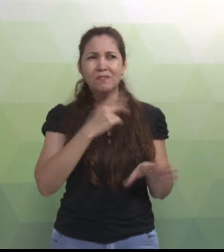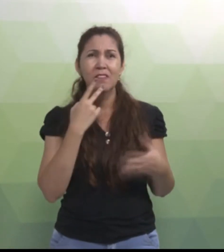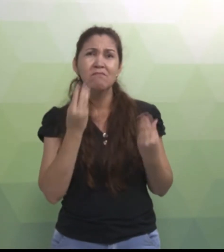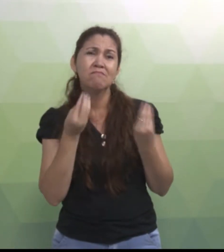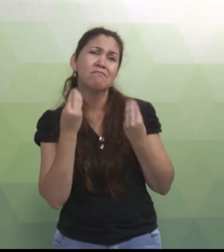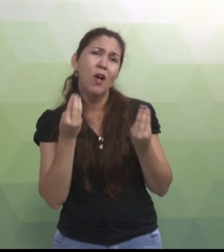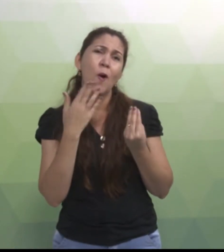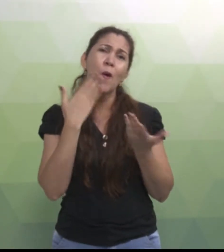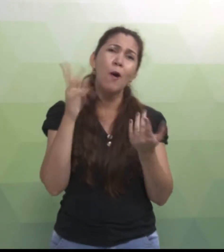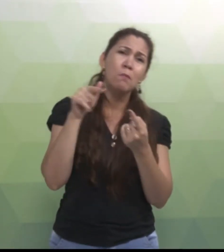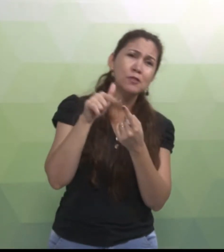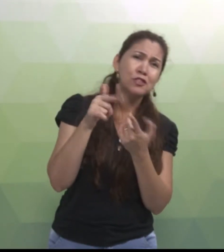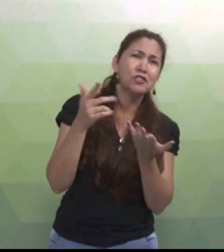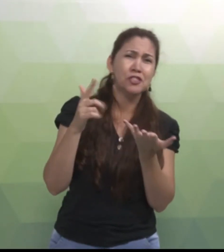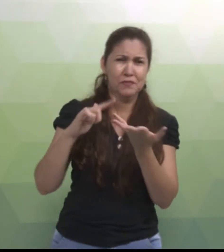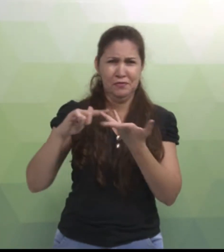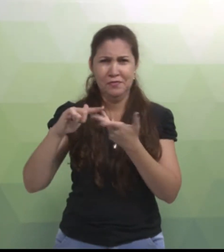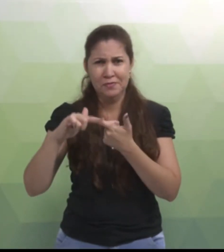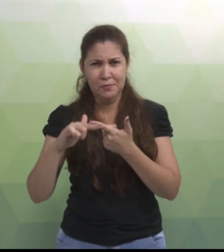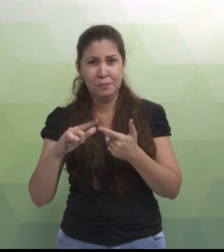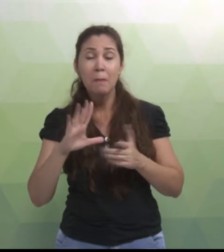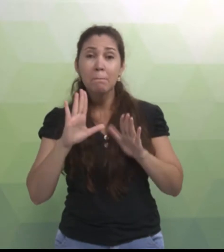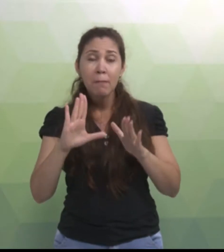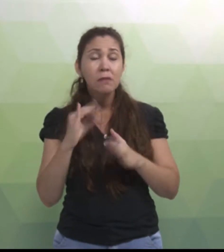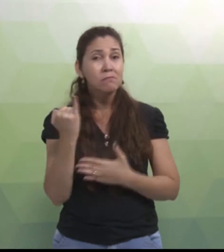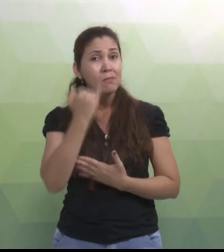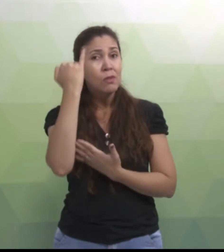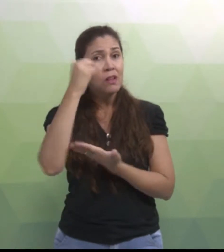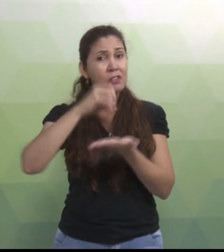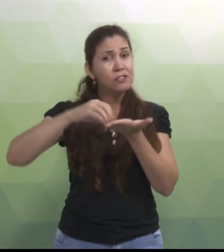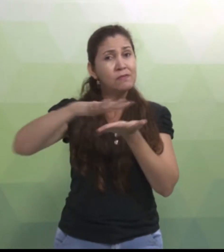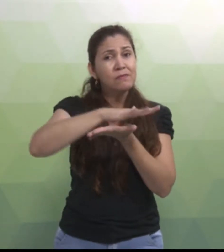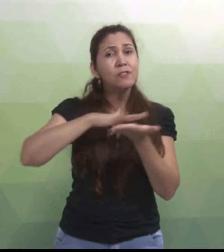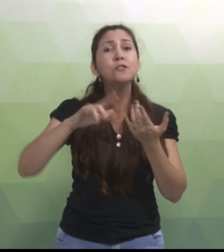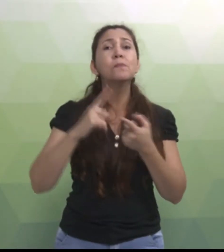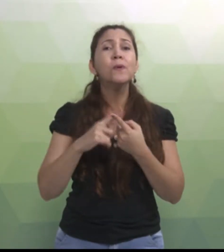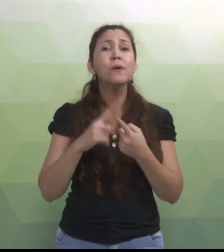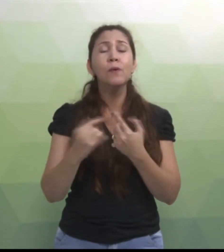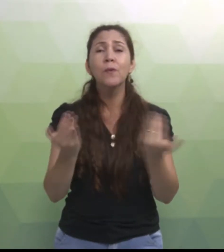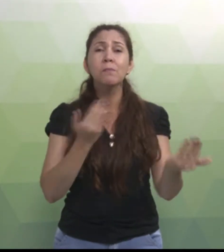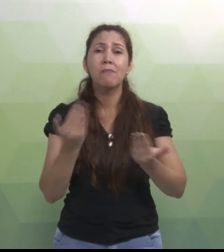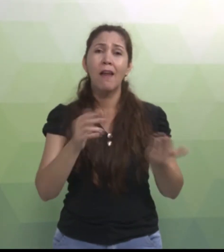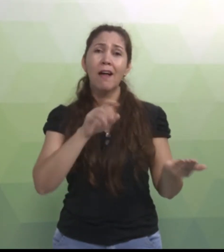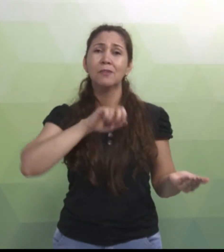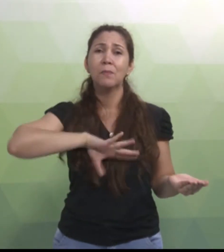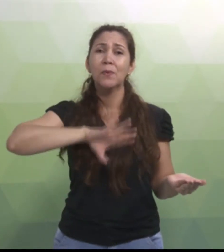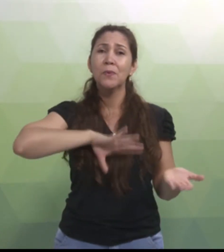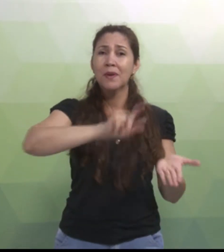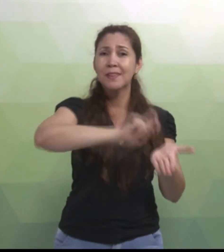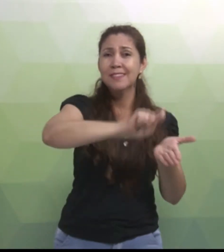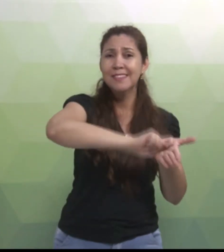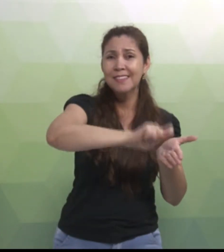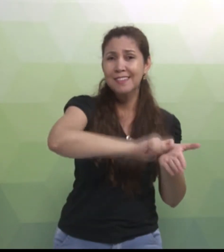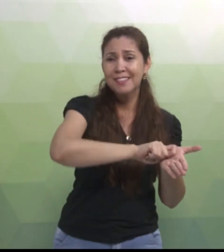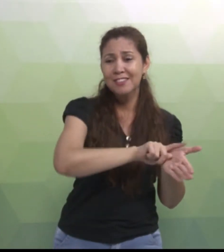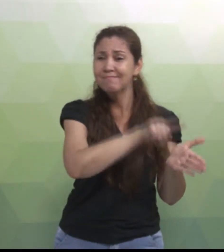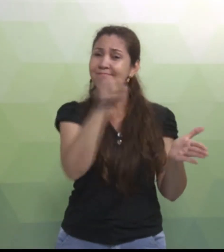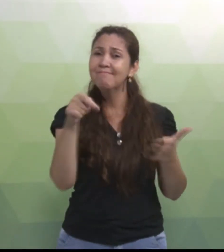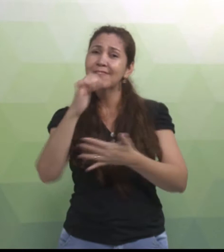por não conhecer o objetivo. Mas a escrita de sinais é importante, porque assim como o português tem escrito, a língua